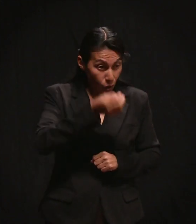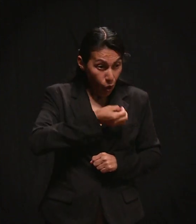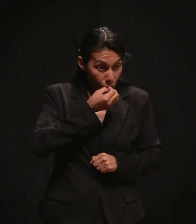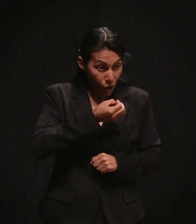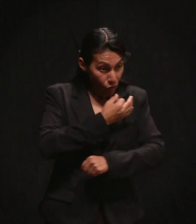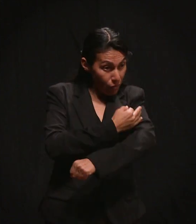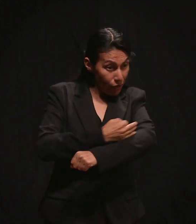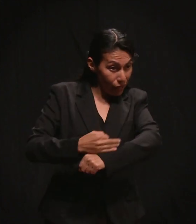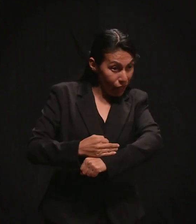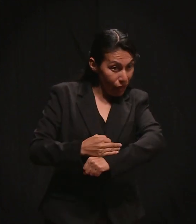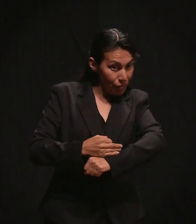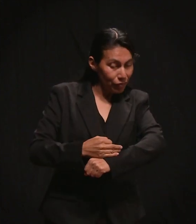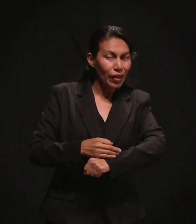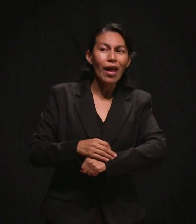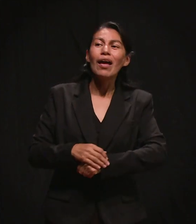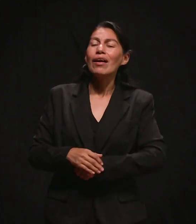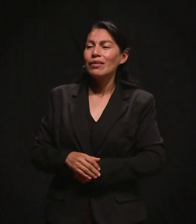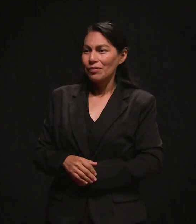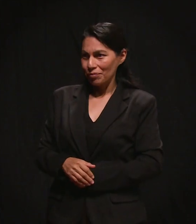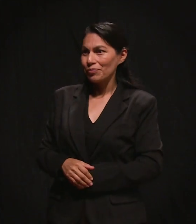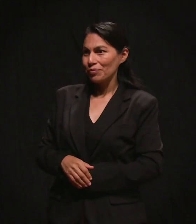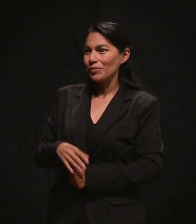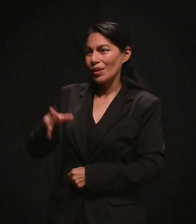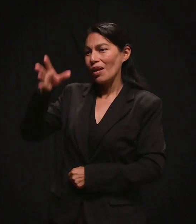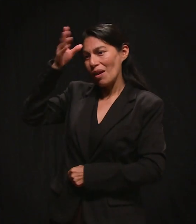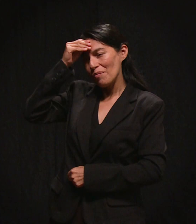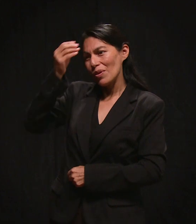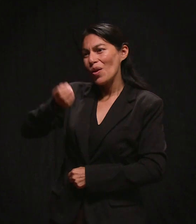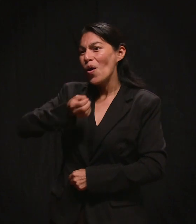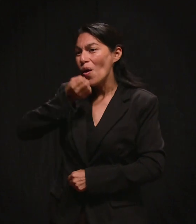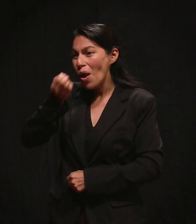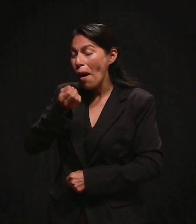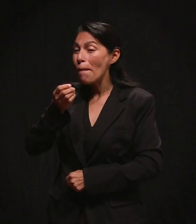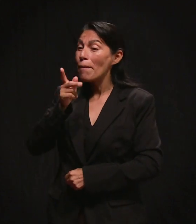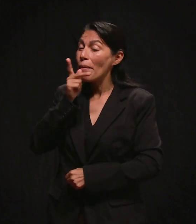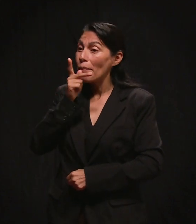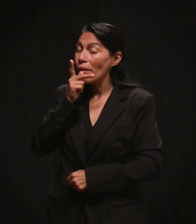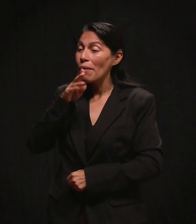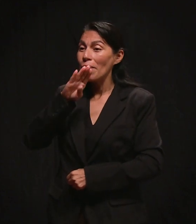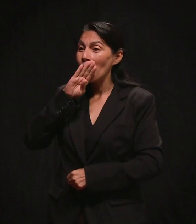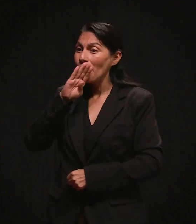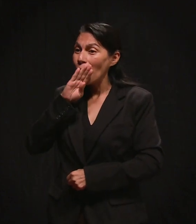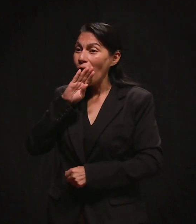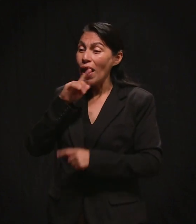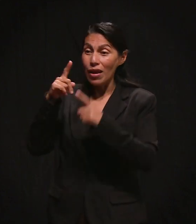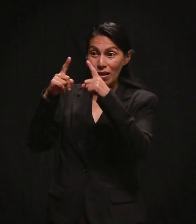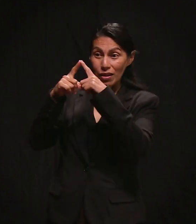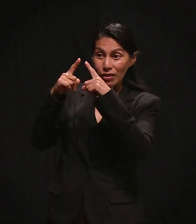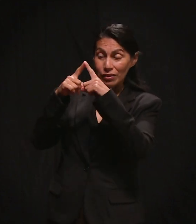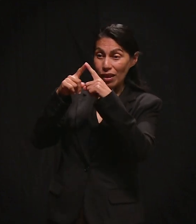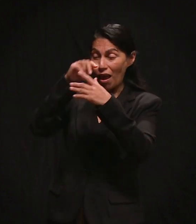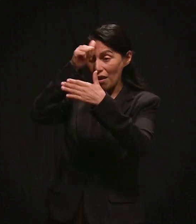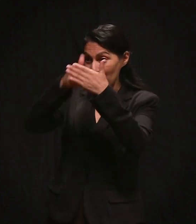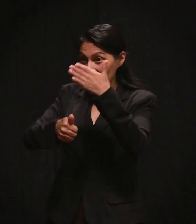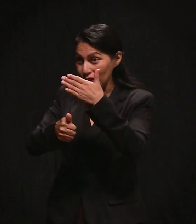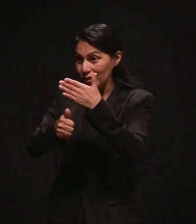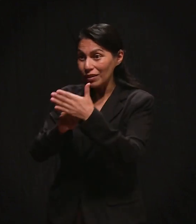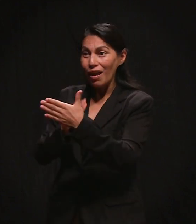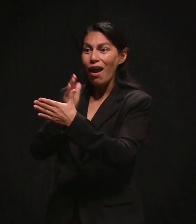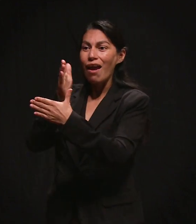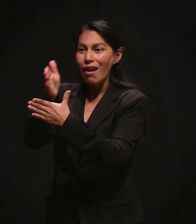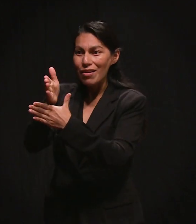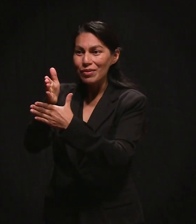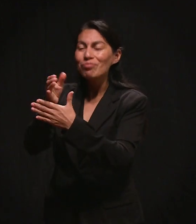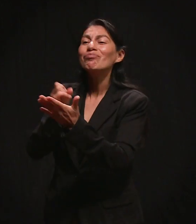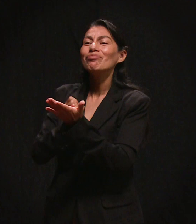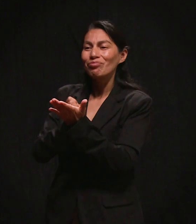cuando mis padres decidieron ir a la iglesia adventista. Recuerdo muy bien que fui